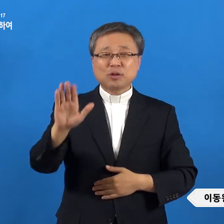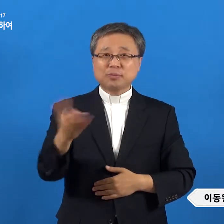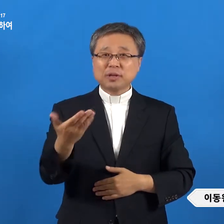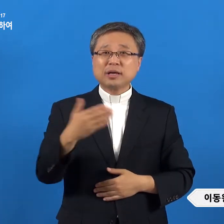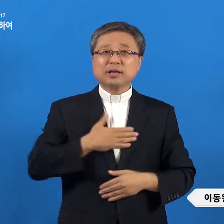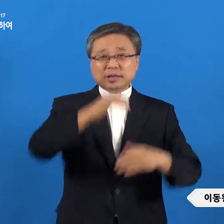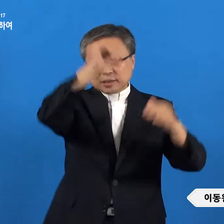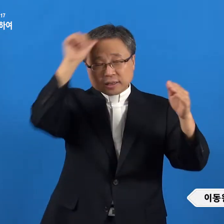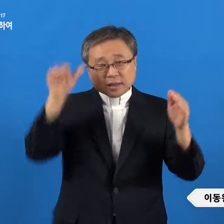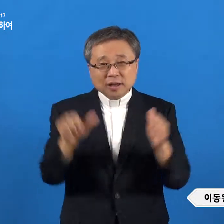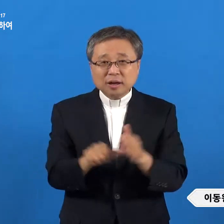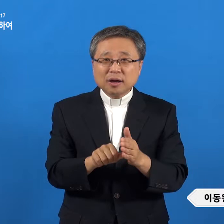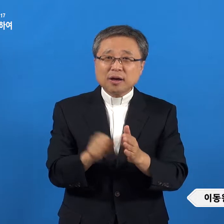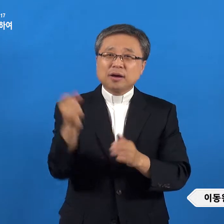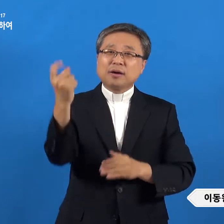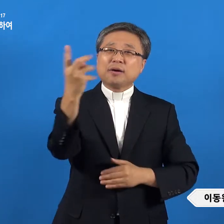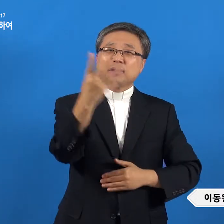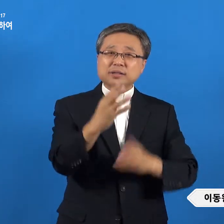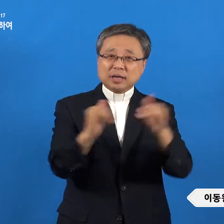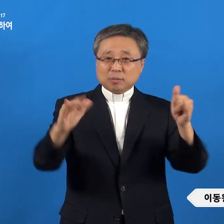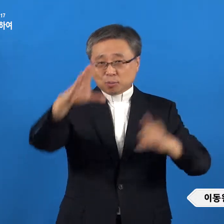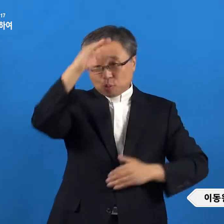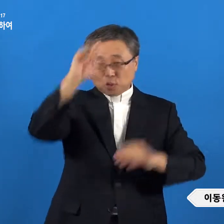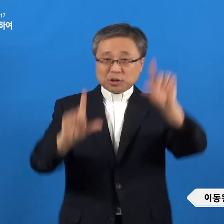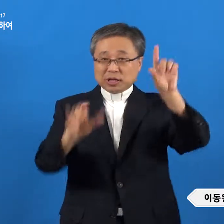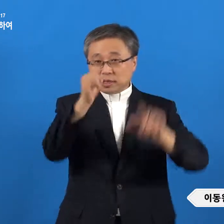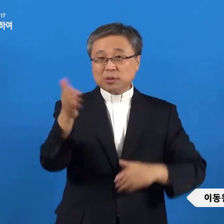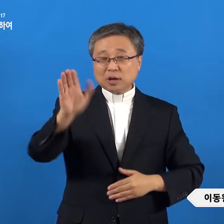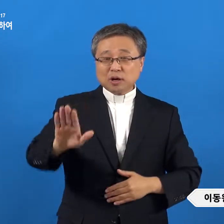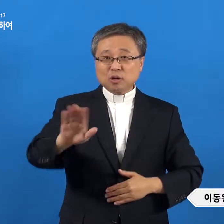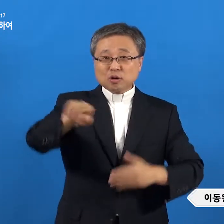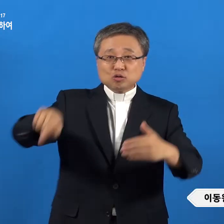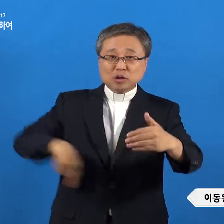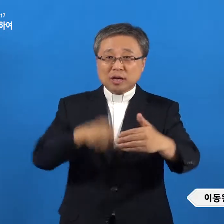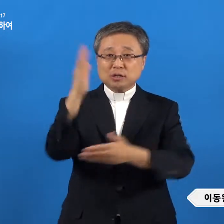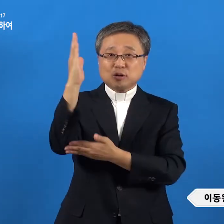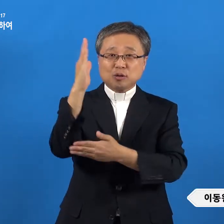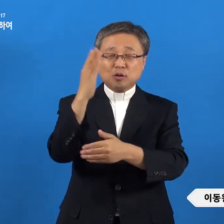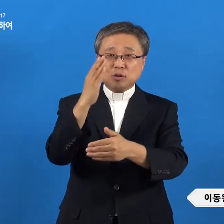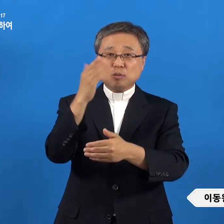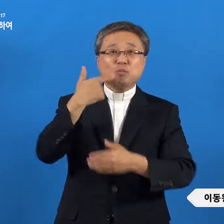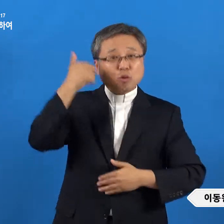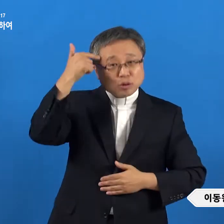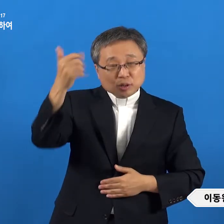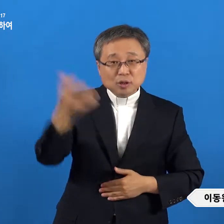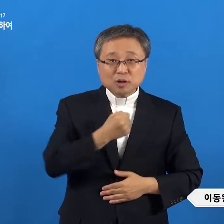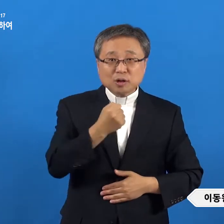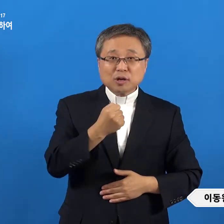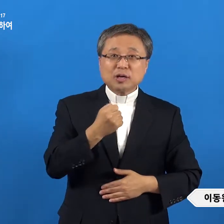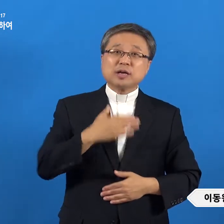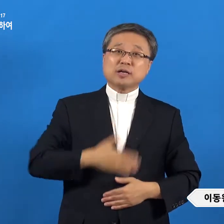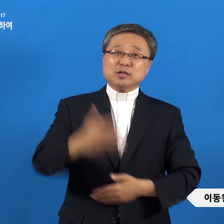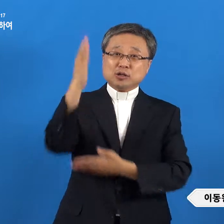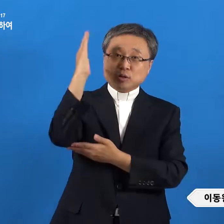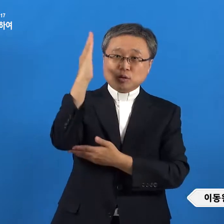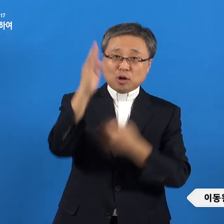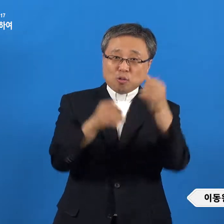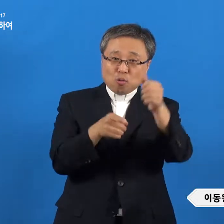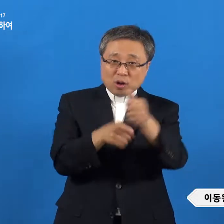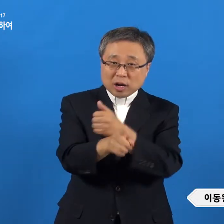인생에 몇몇 중요한 모델들이 있지만 그 중에 하나는 설교자로서 설교의 프린스라고 일컬어지던